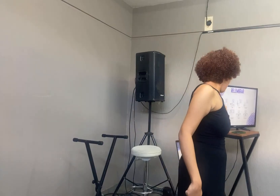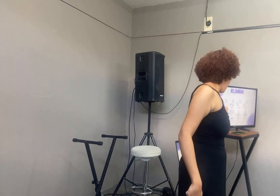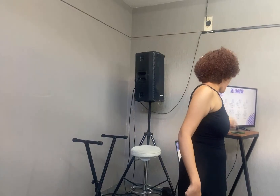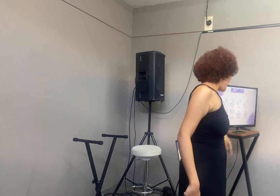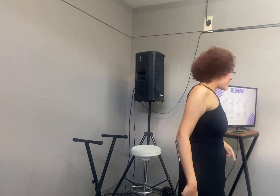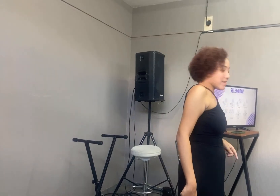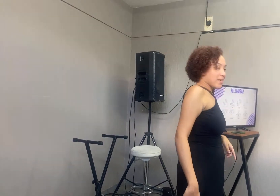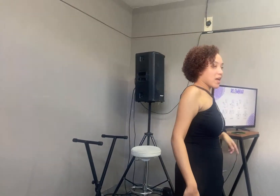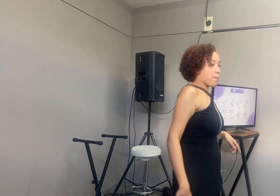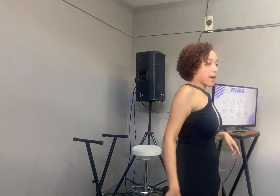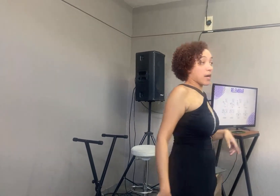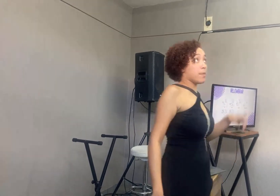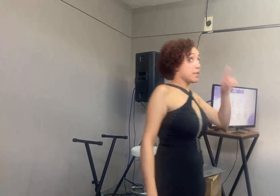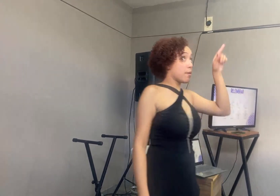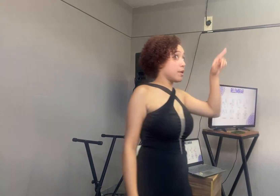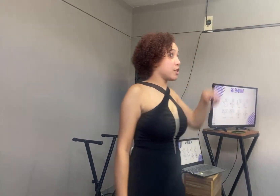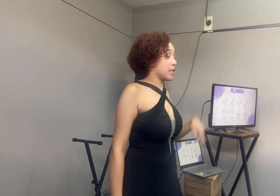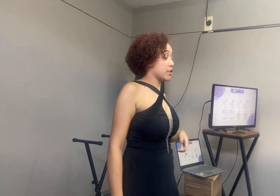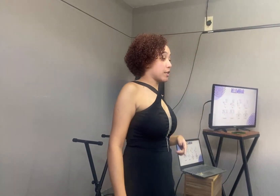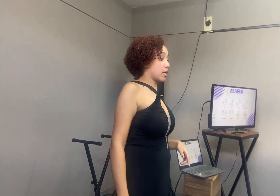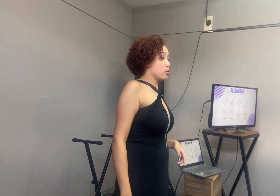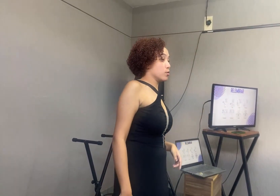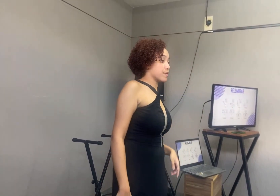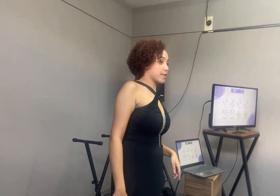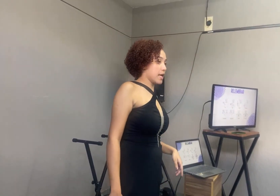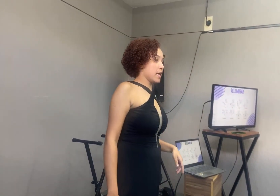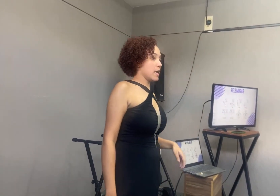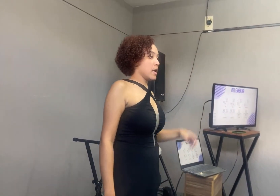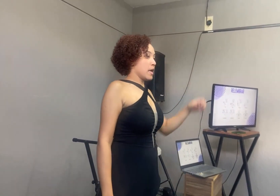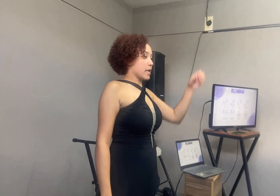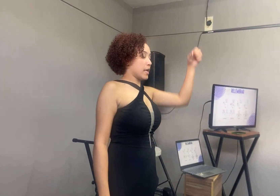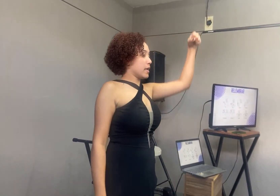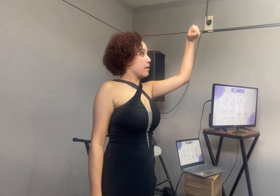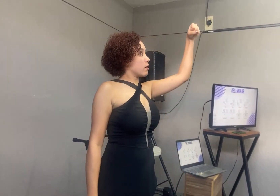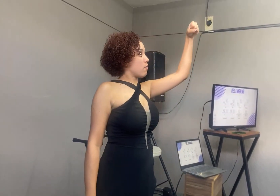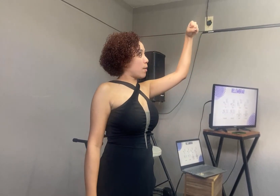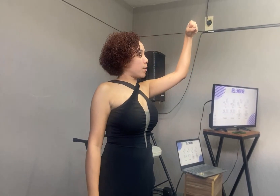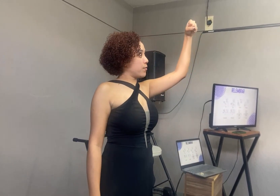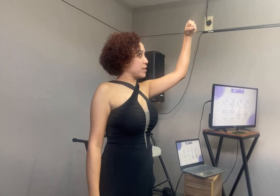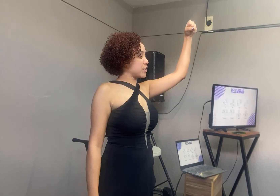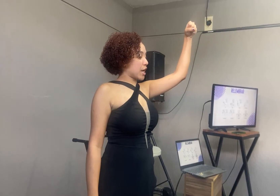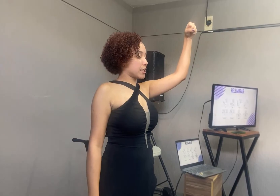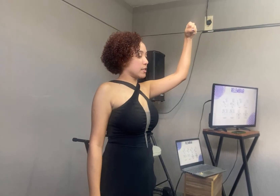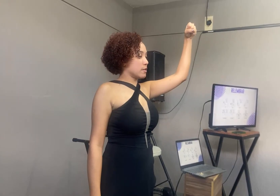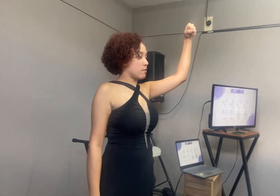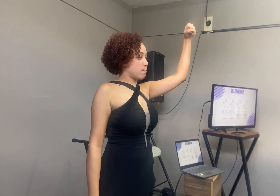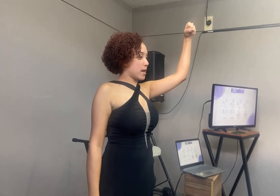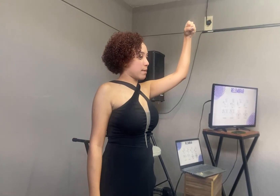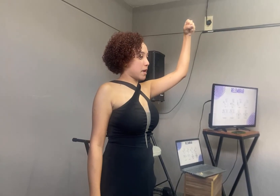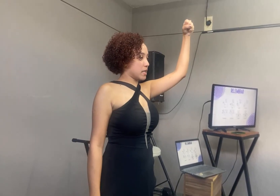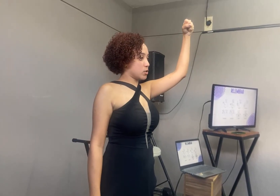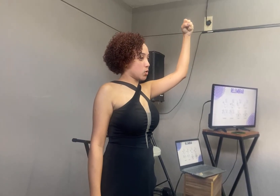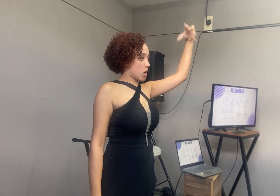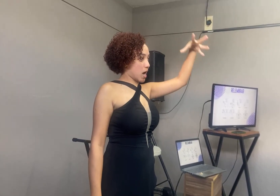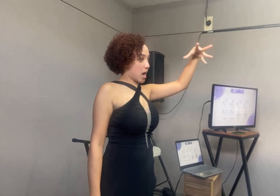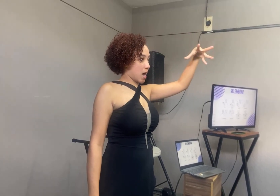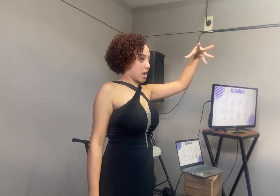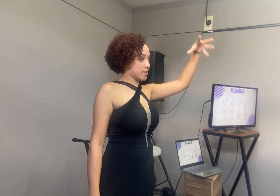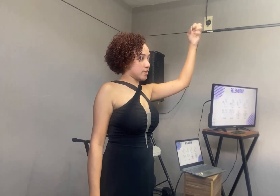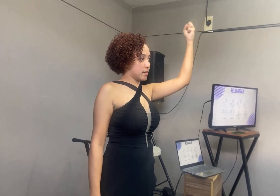O acender e apagar, principalmente relacionado à luz, né? Que com a mão fechada para baixo,